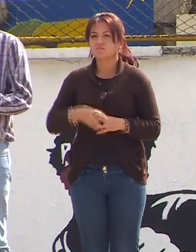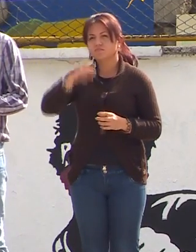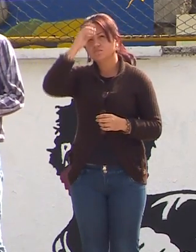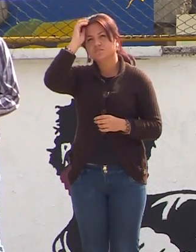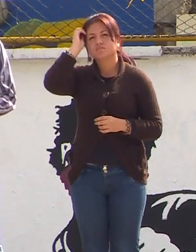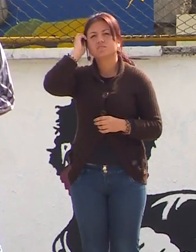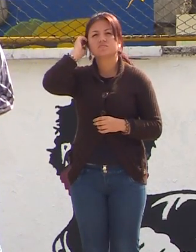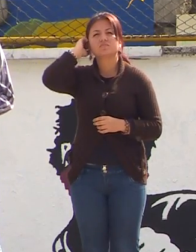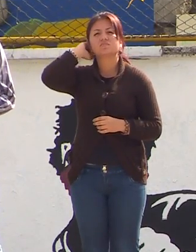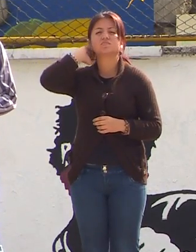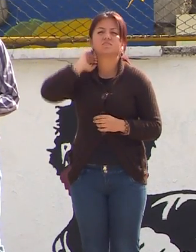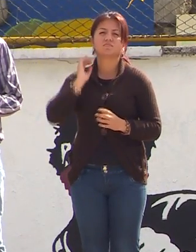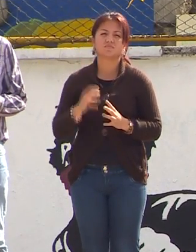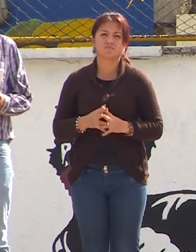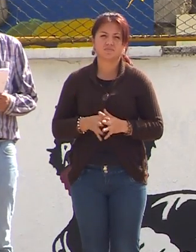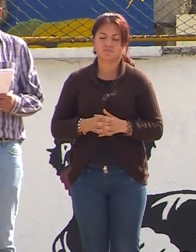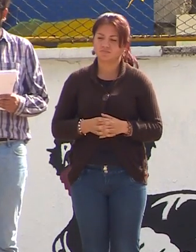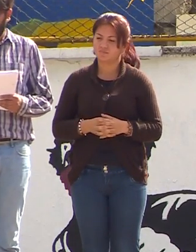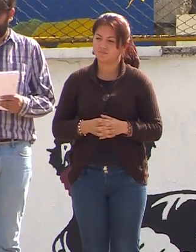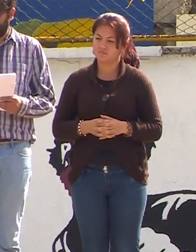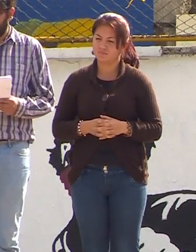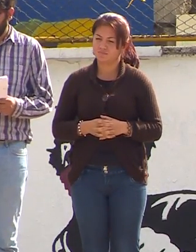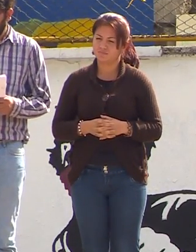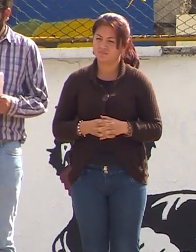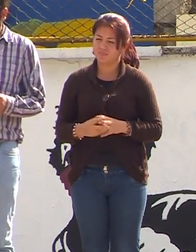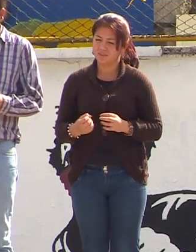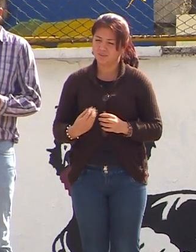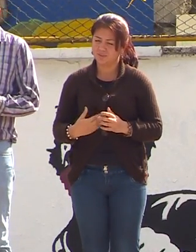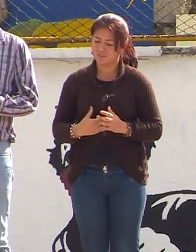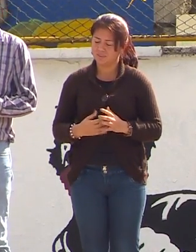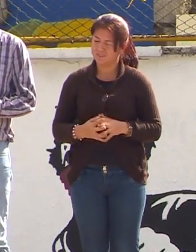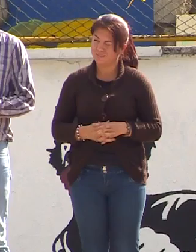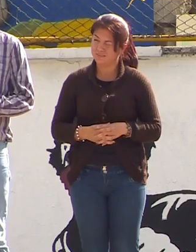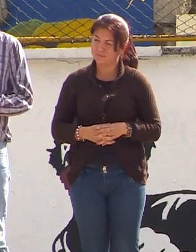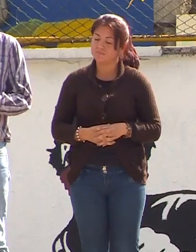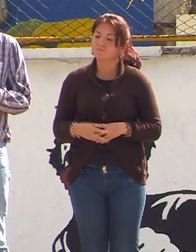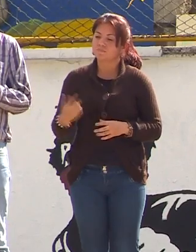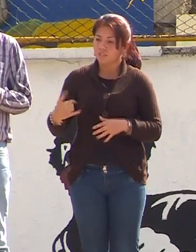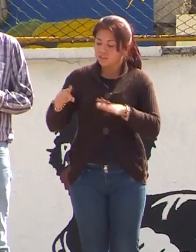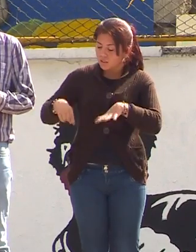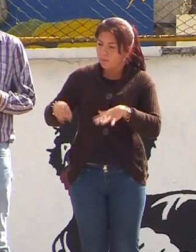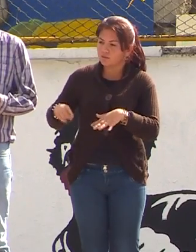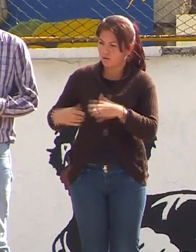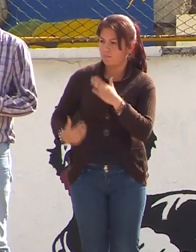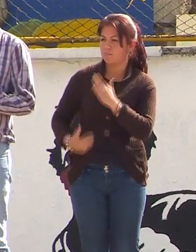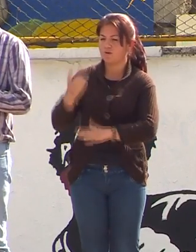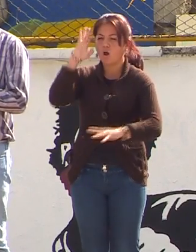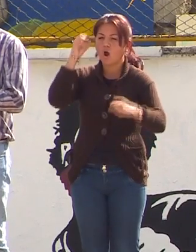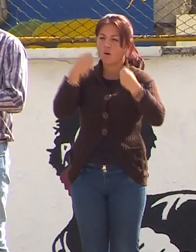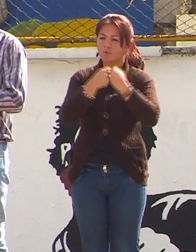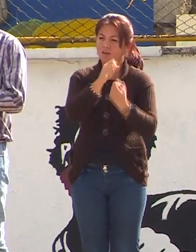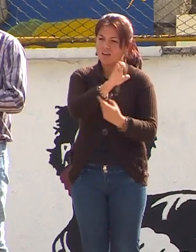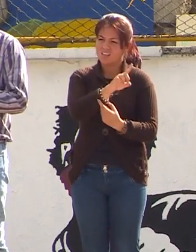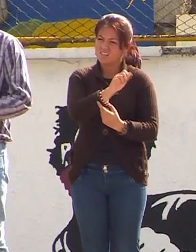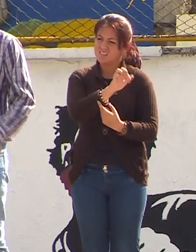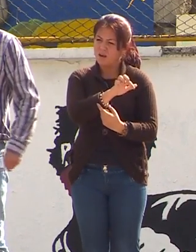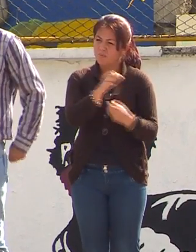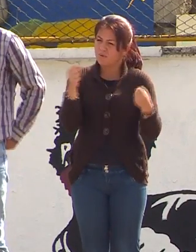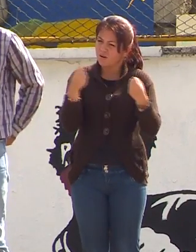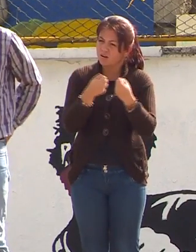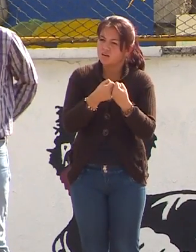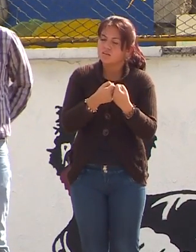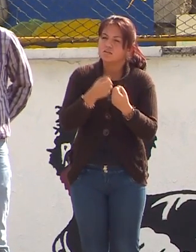Iniciamos este semestre, gracias a un convenio con la SAP, el estudio de nuestra planta